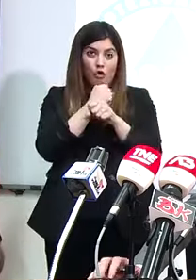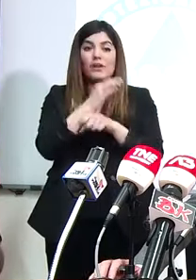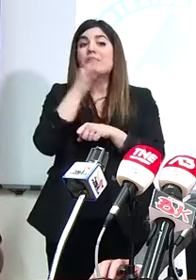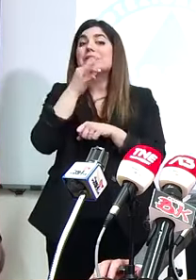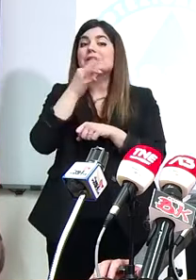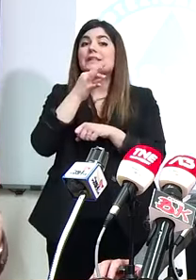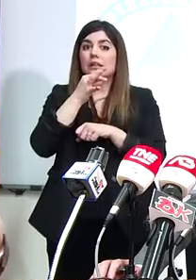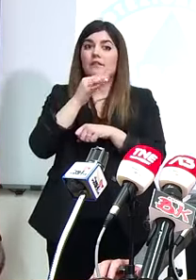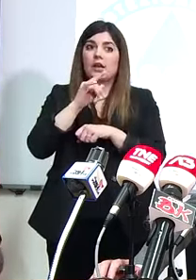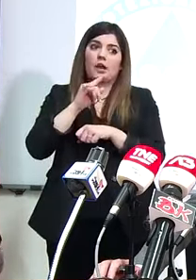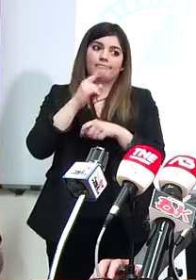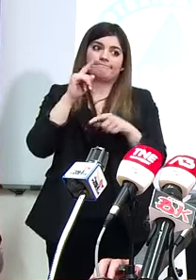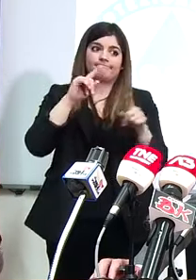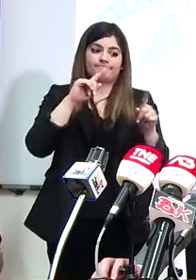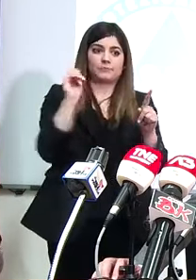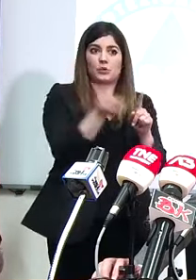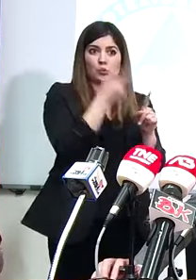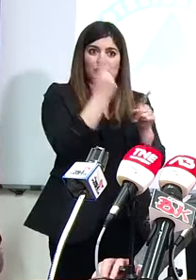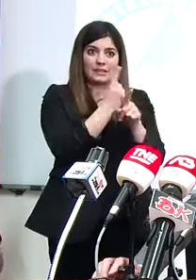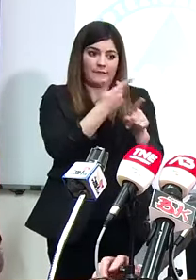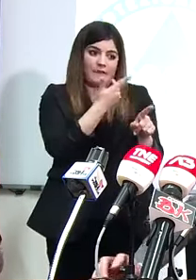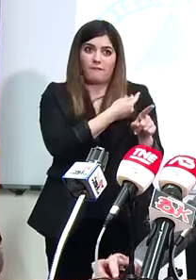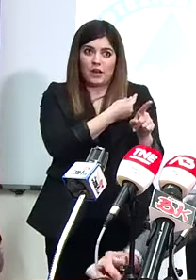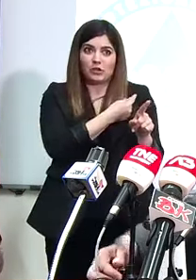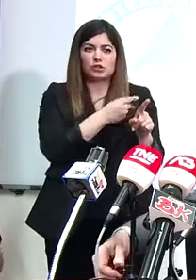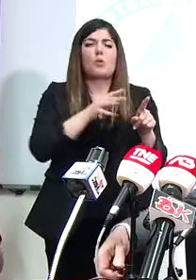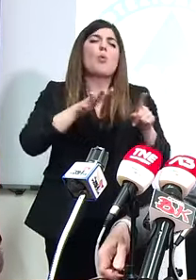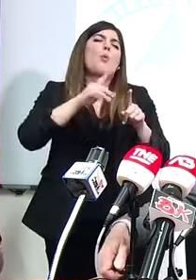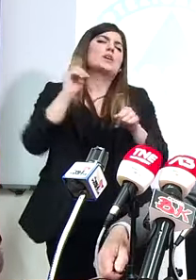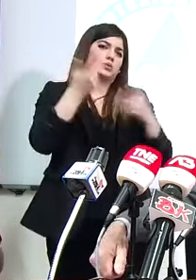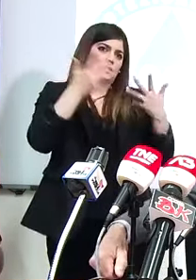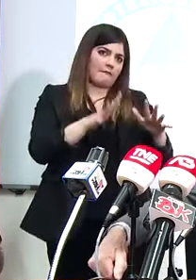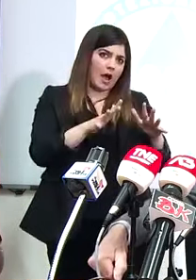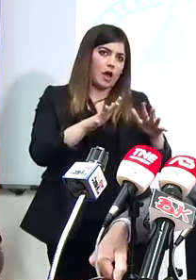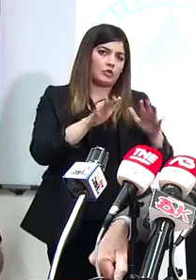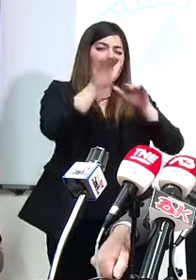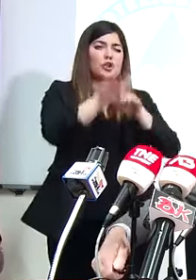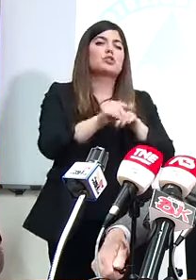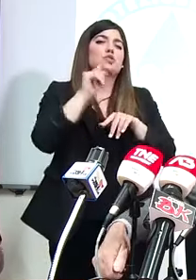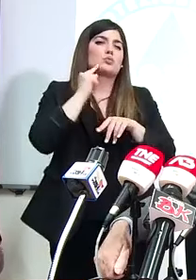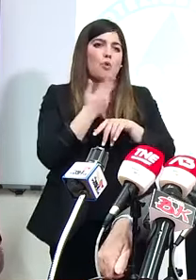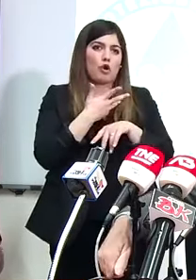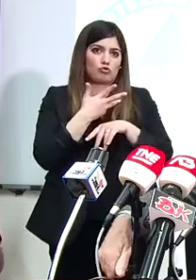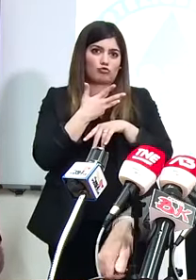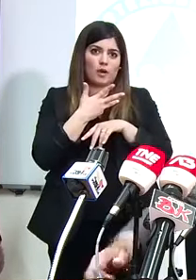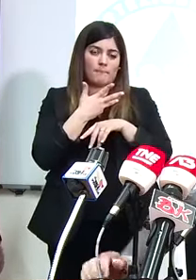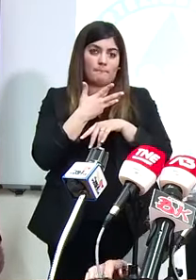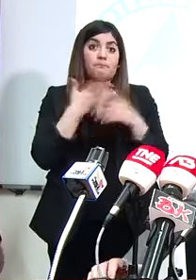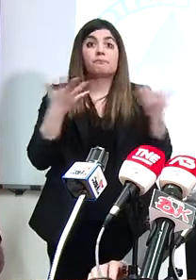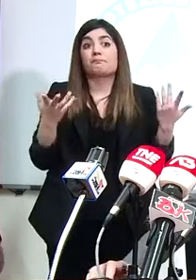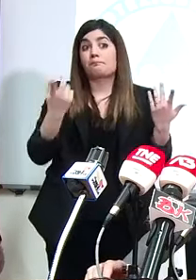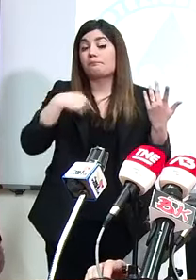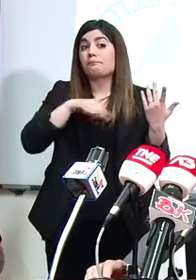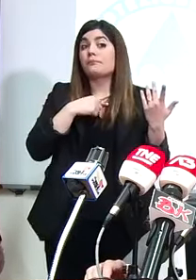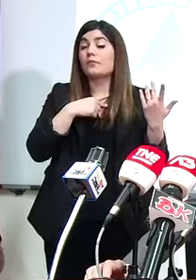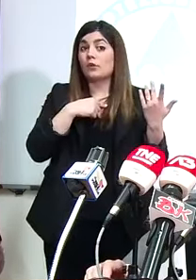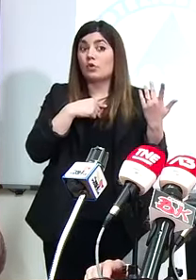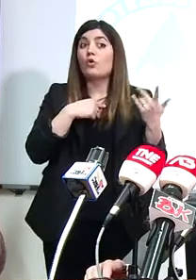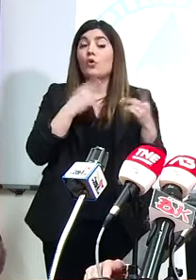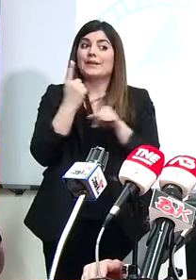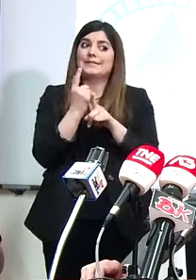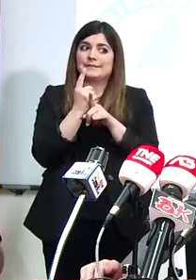dopo comunque c'è una buona protezione oggi come i numeri allora abbiamo detto che bisogna assolutamente che ritorniamo